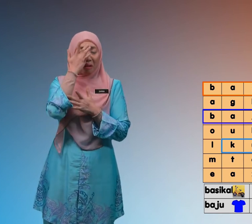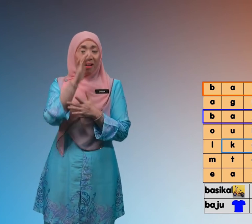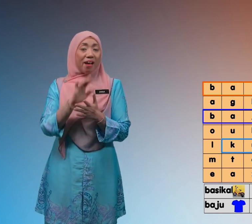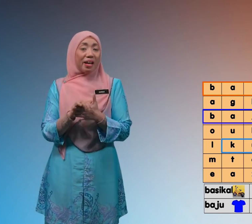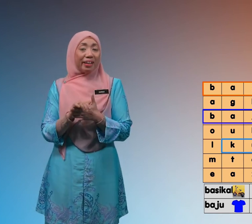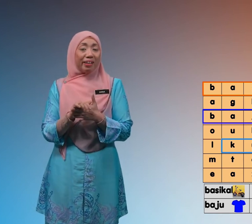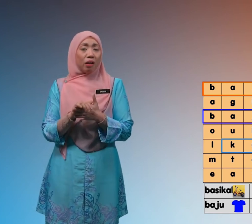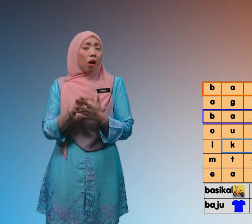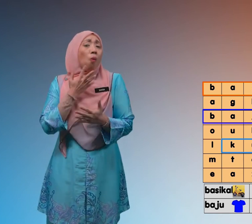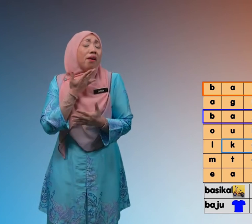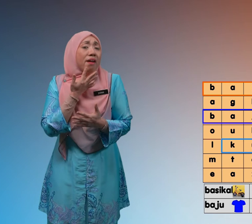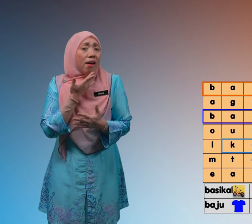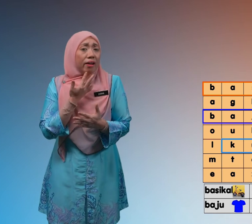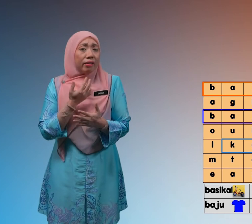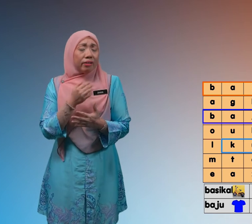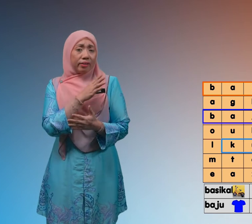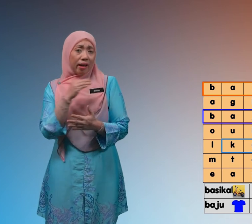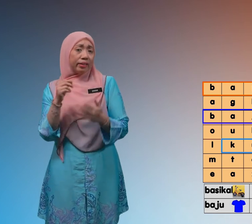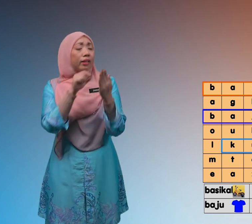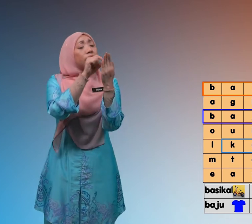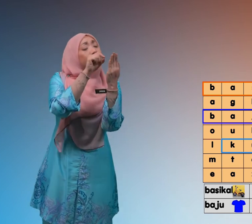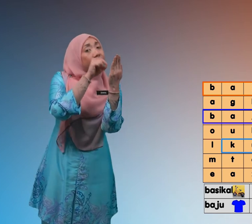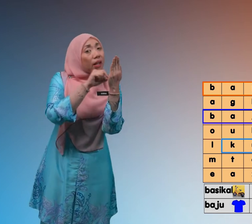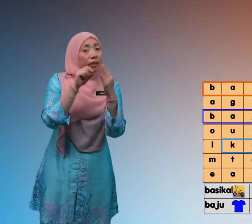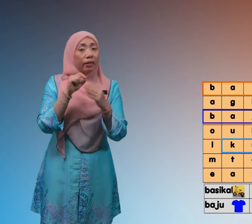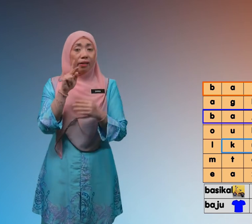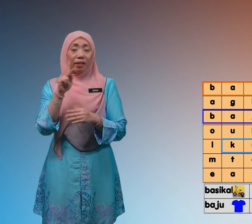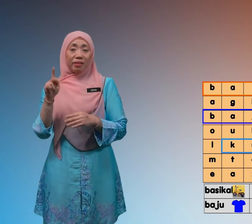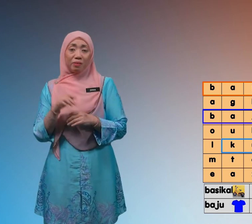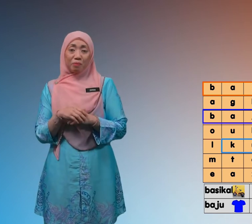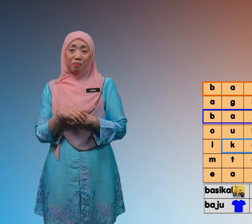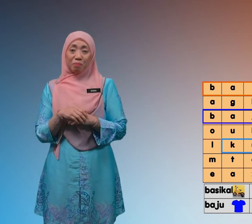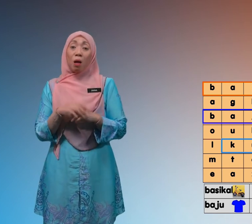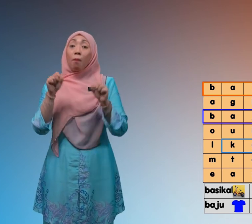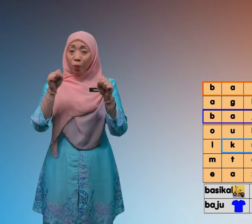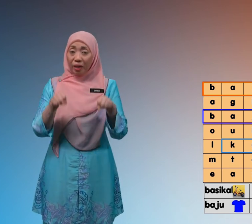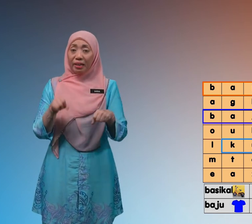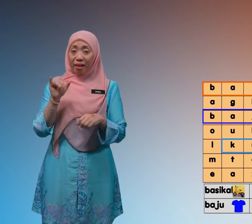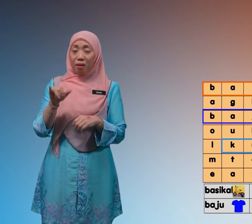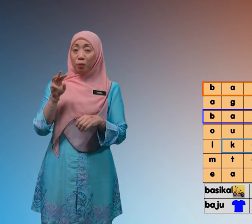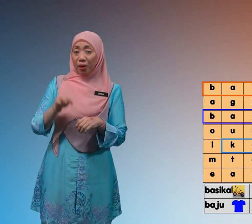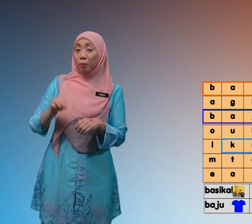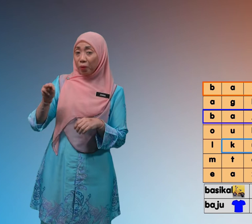Pandai. Warna dan tandakan. Boleh ya, murid-murid?